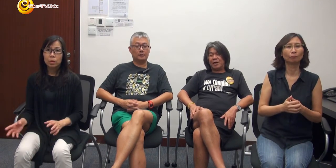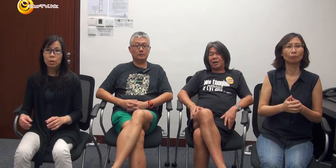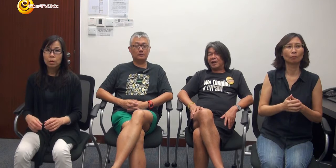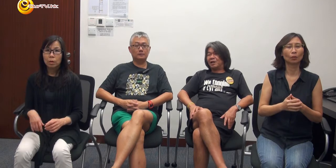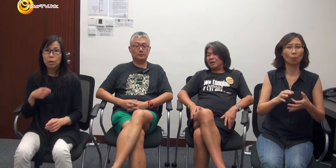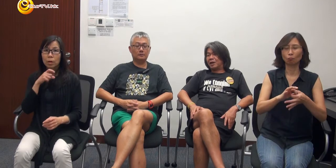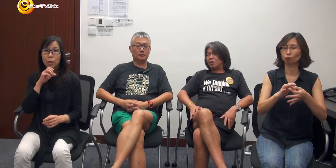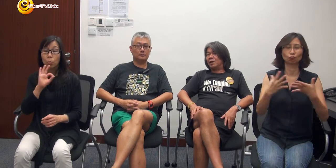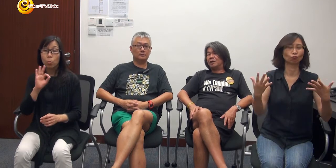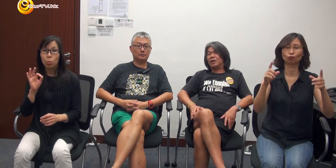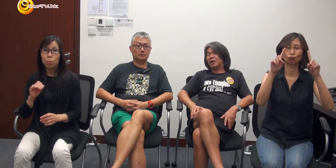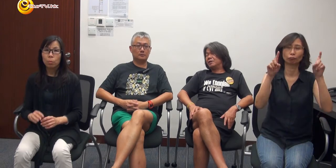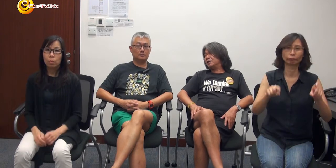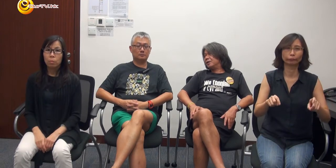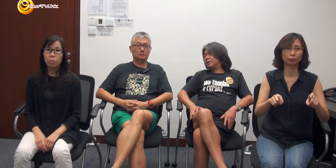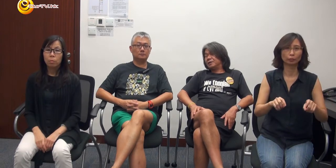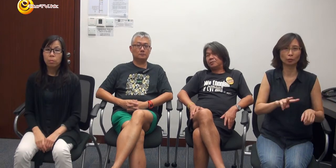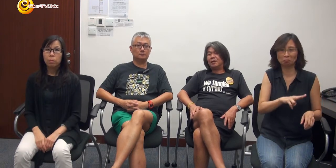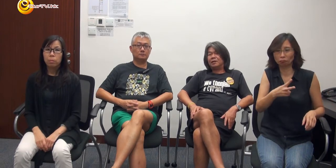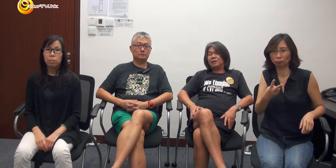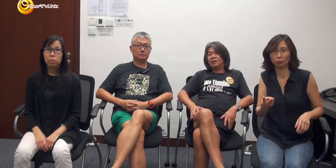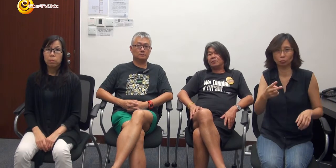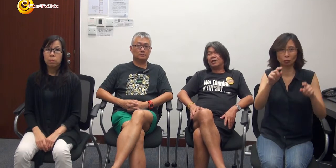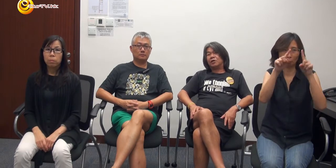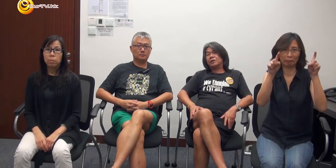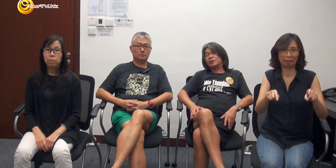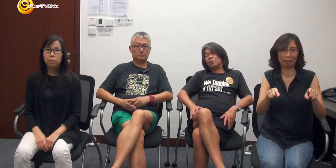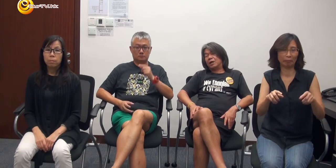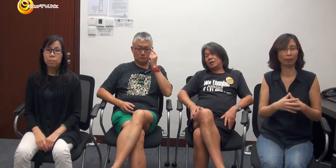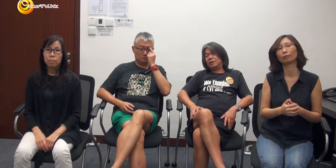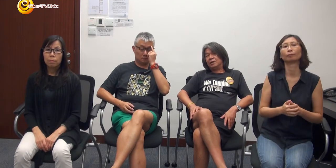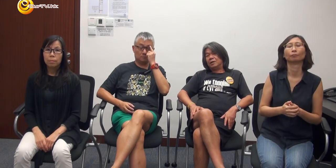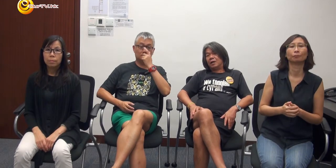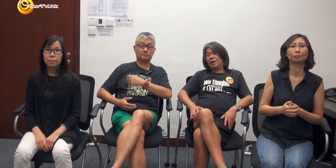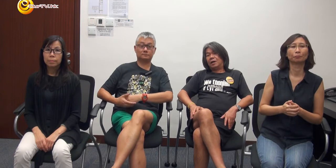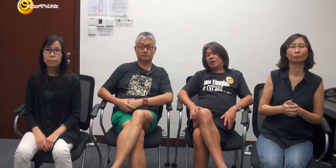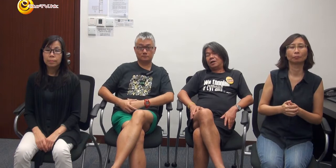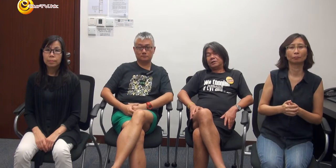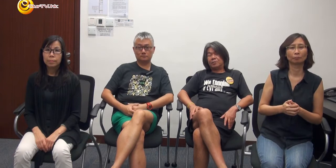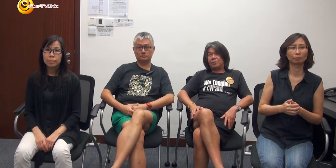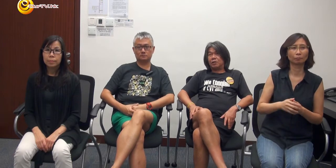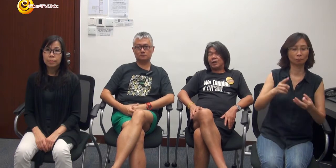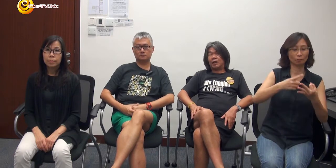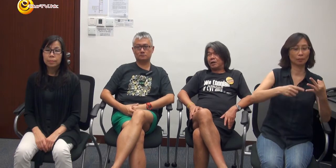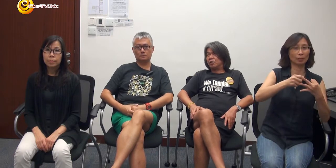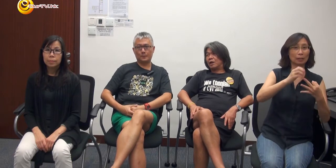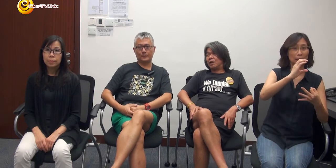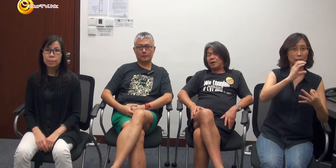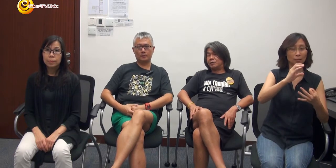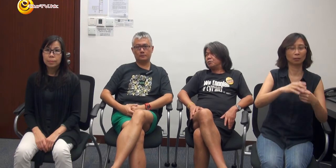問題嘅問題，當係問題啊嘛，係嘛？咁嗱，佢一係就話阿陳文敏同埋戴耀廷講大話，係要申報